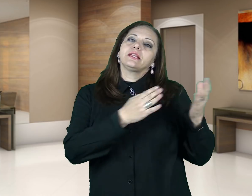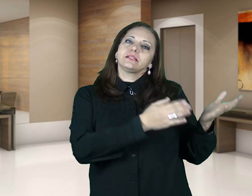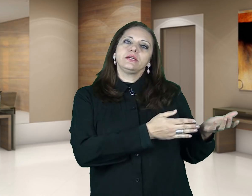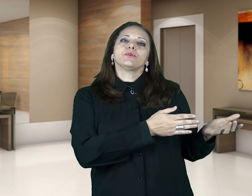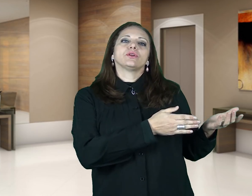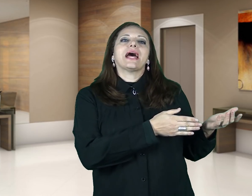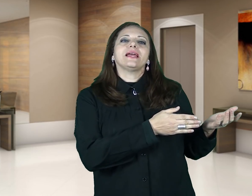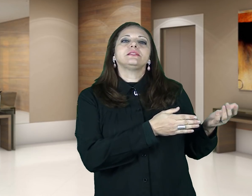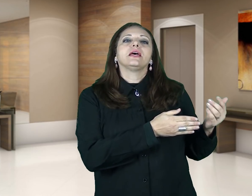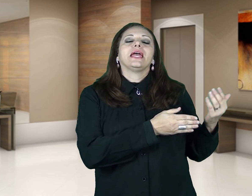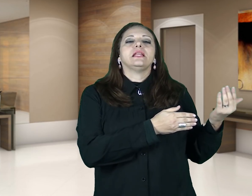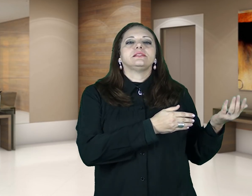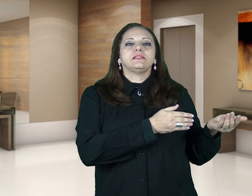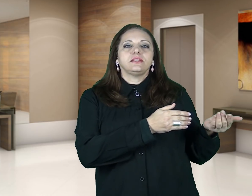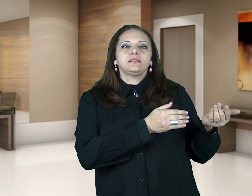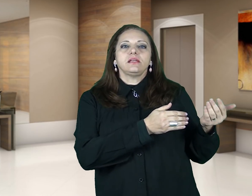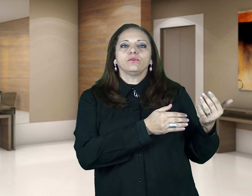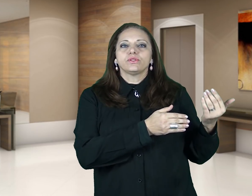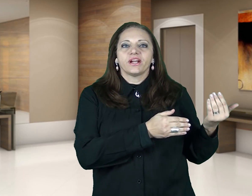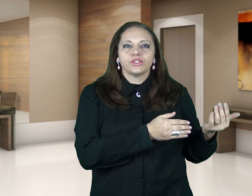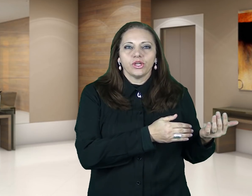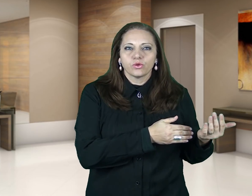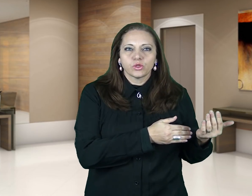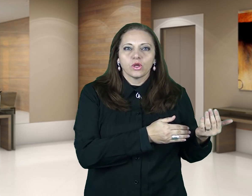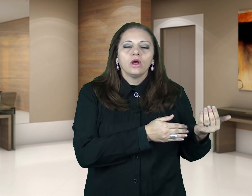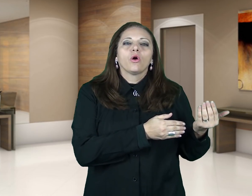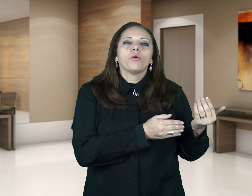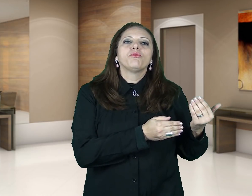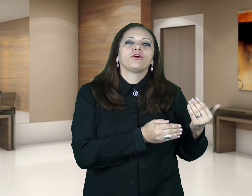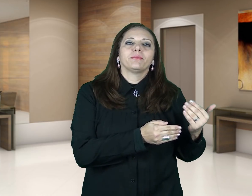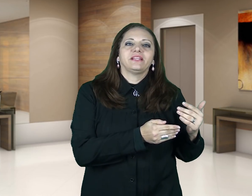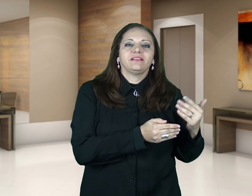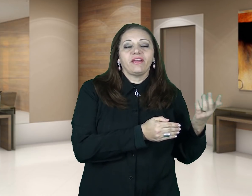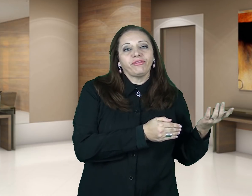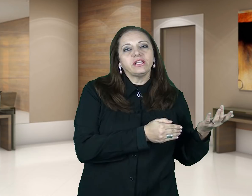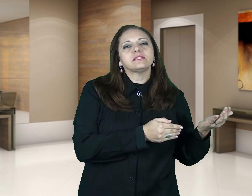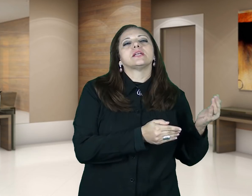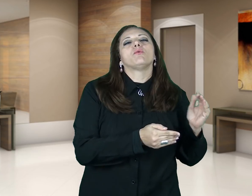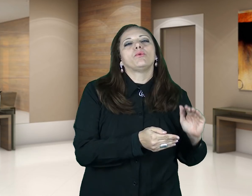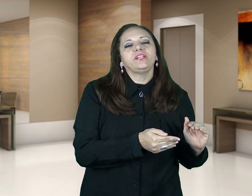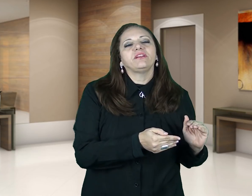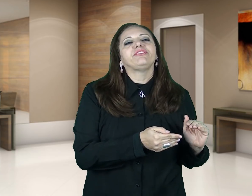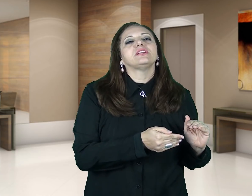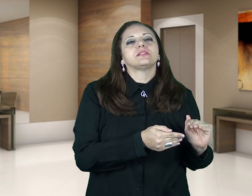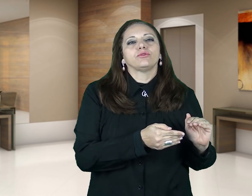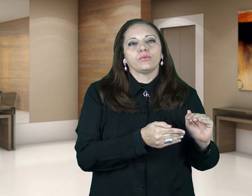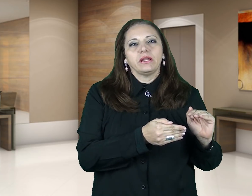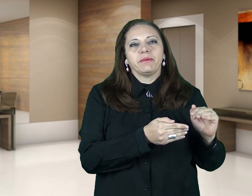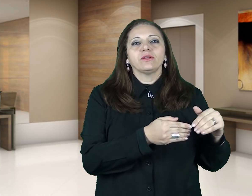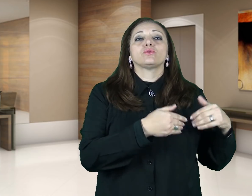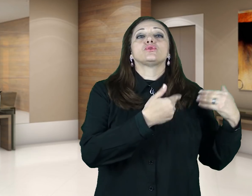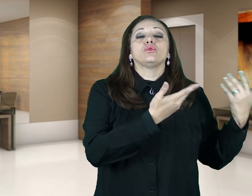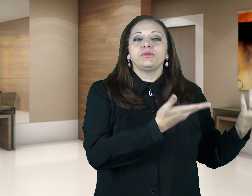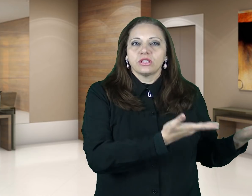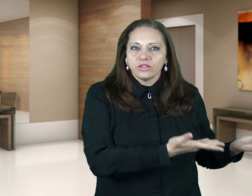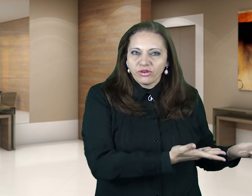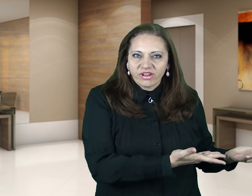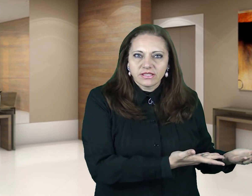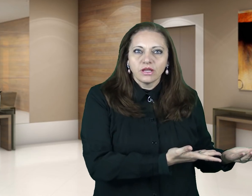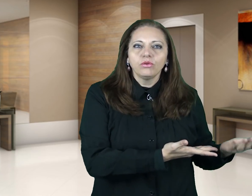nas línguas orais eles existem, os artigos como forma de definição ou indefinição de um elemento, substantivação